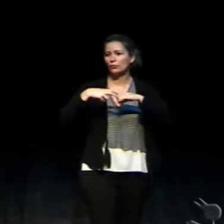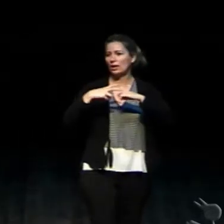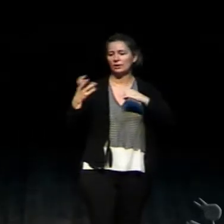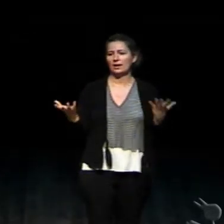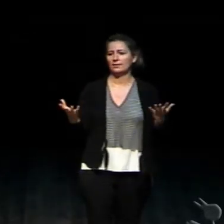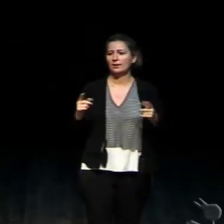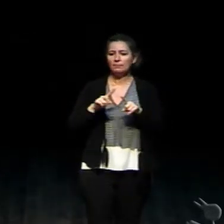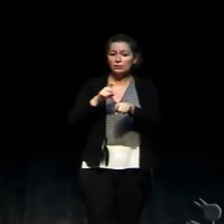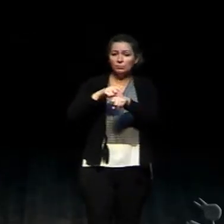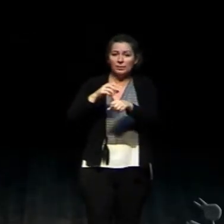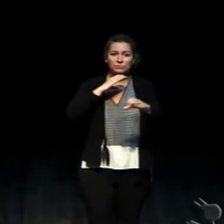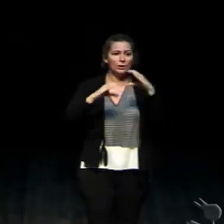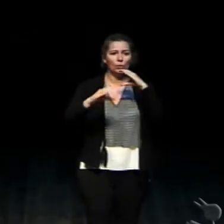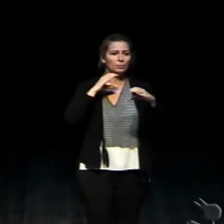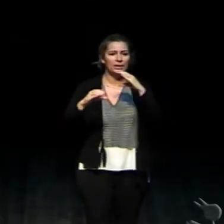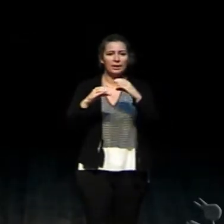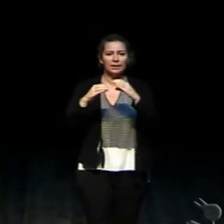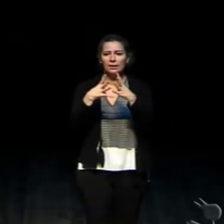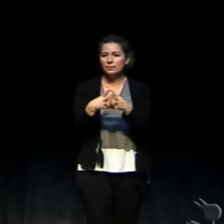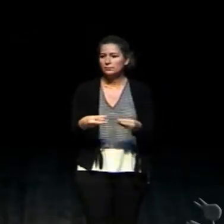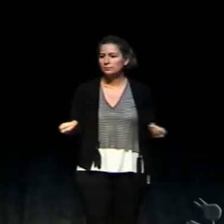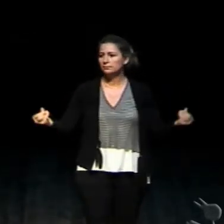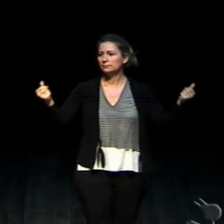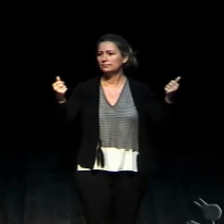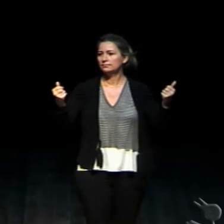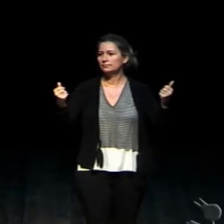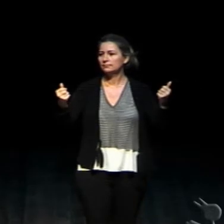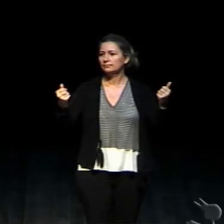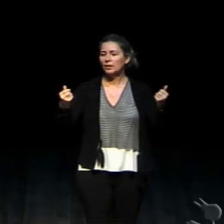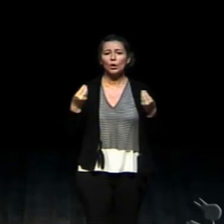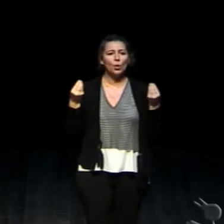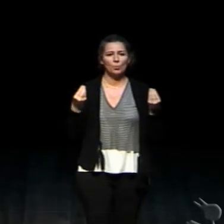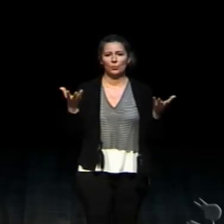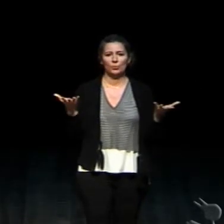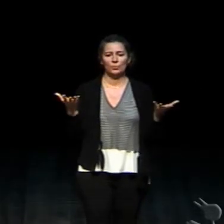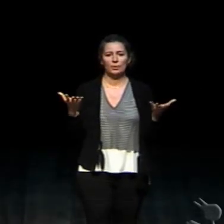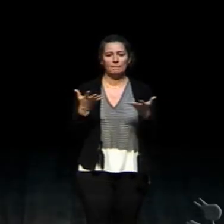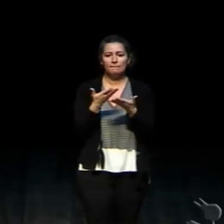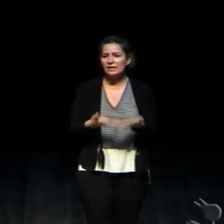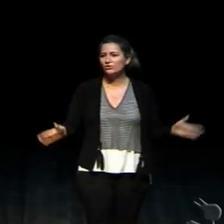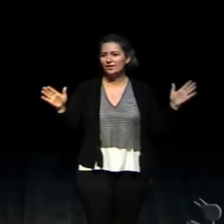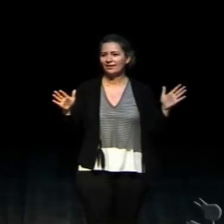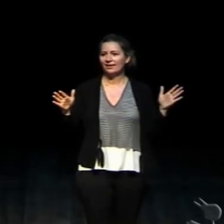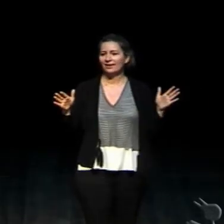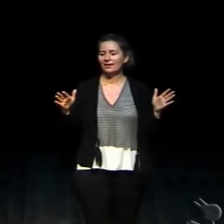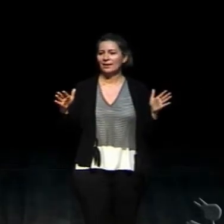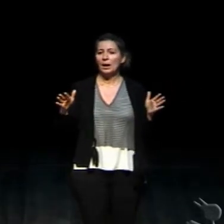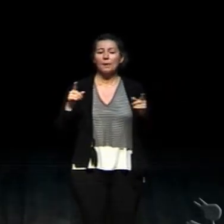de vocabulário, e somente vocabulário. Mas e para se comunicar? Esse vocabulário ele não trava conexões ali